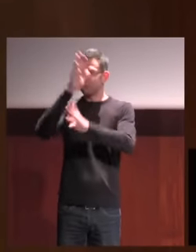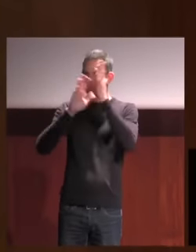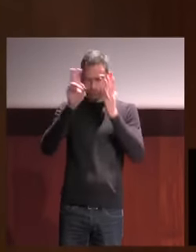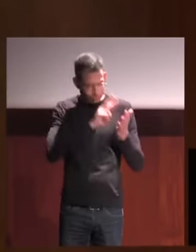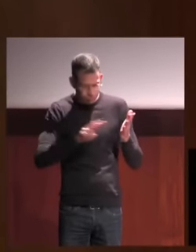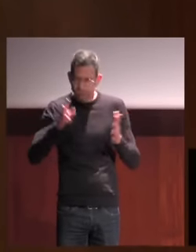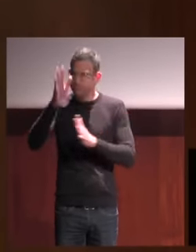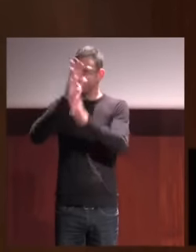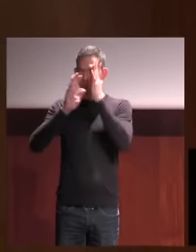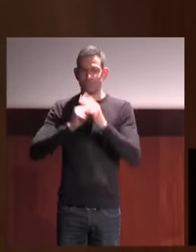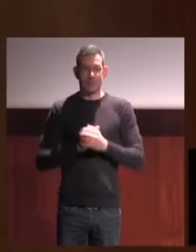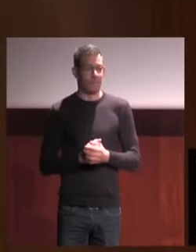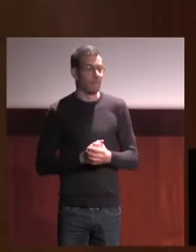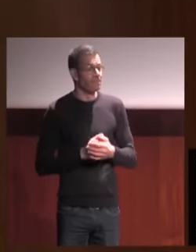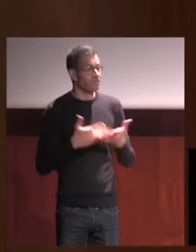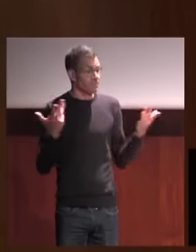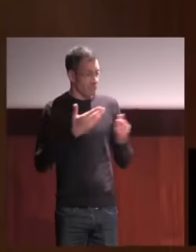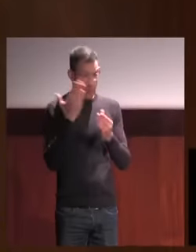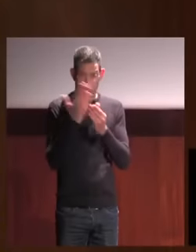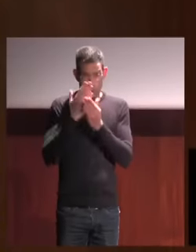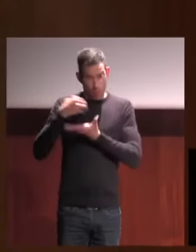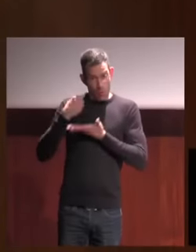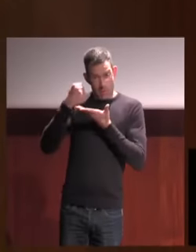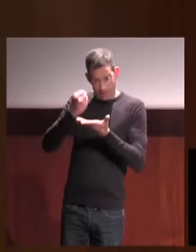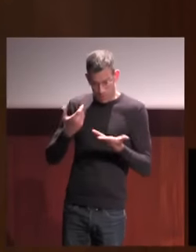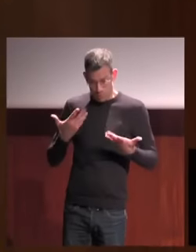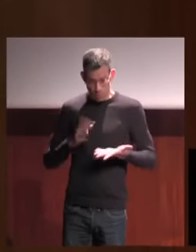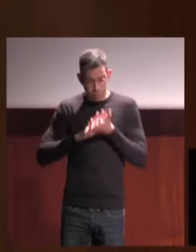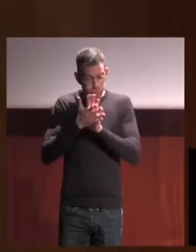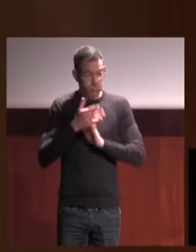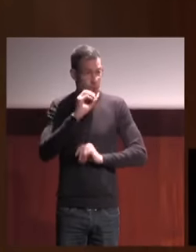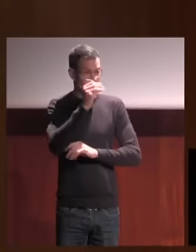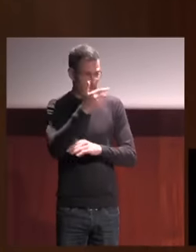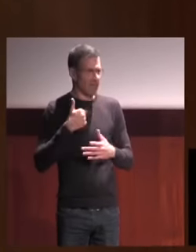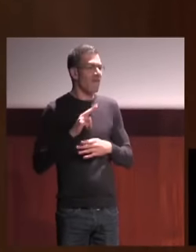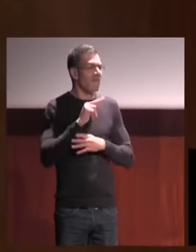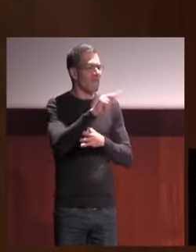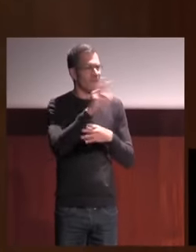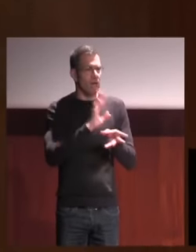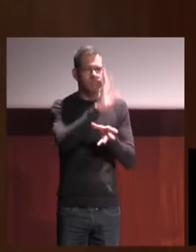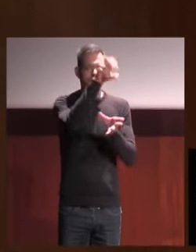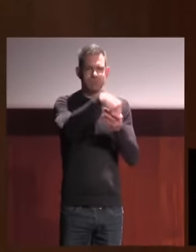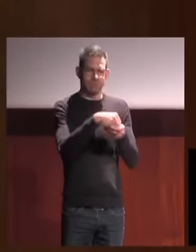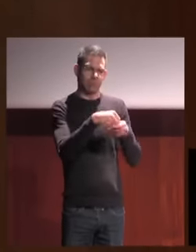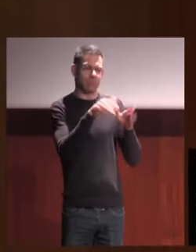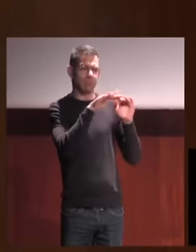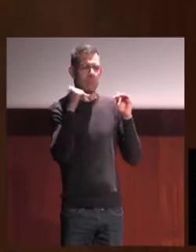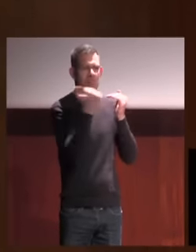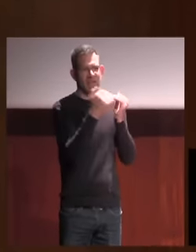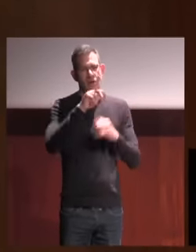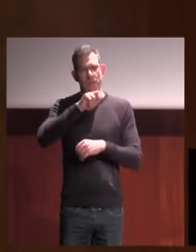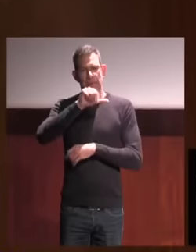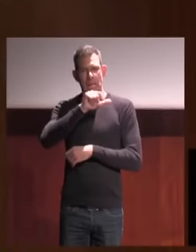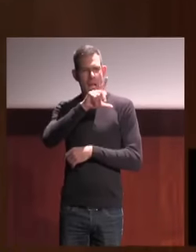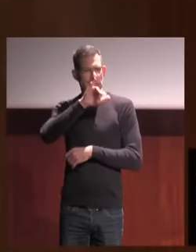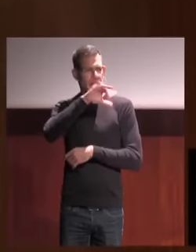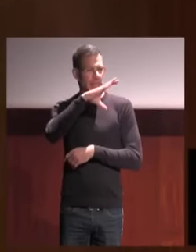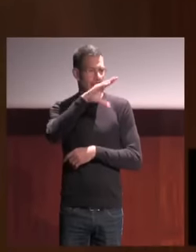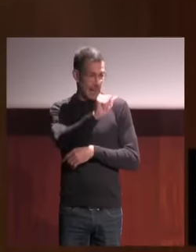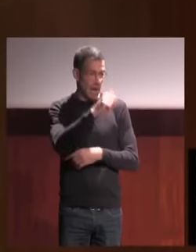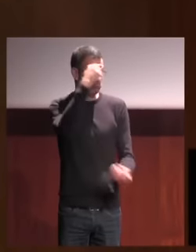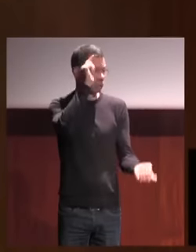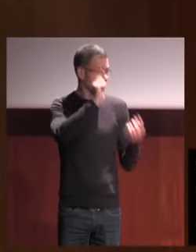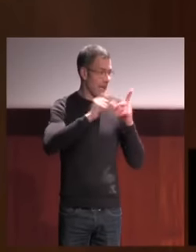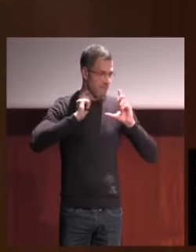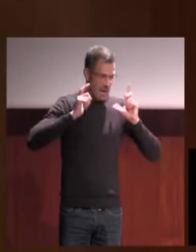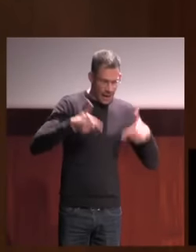patrimoniaux numérisés seront prochainement mis en valeur au sein de la sélection Gallica sur l'école et l'éducation, publiée